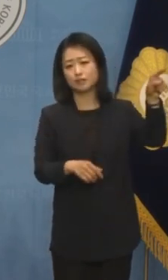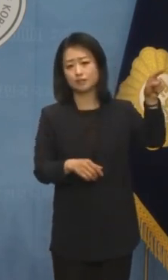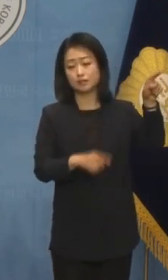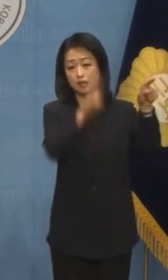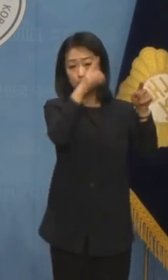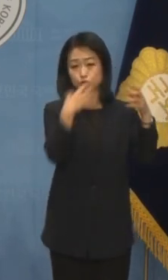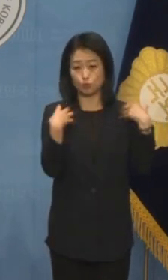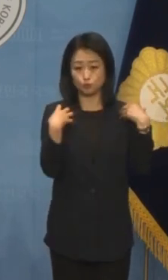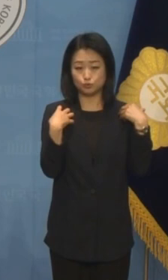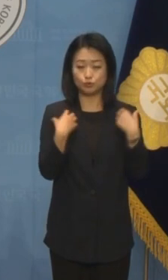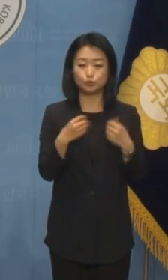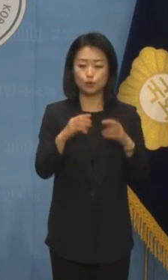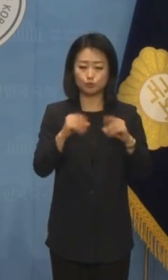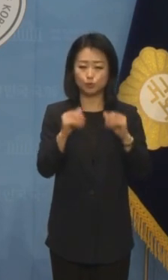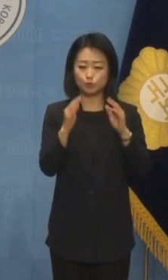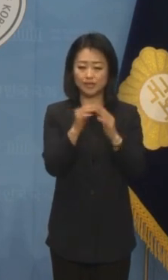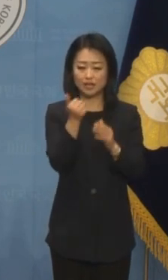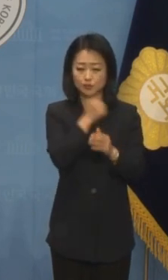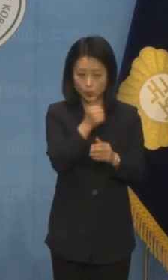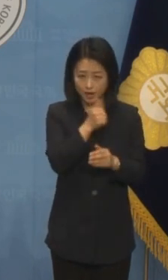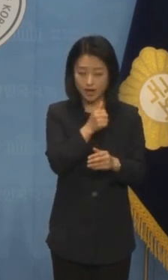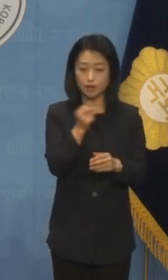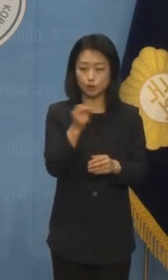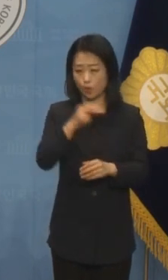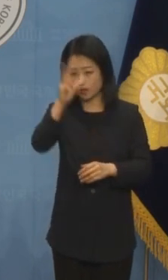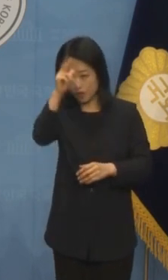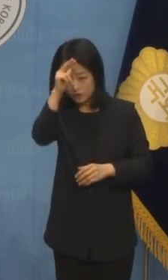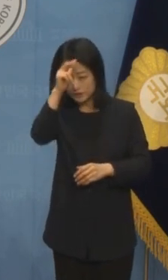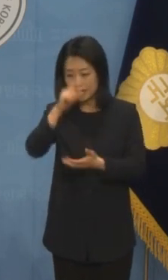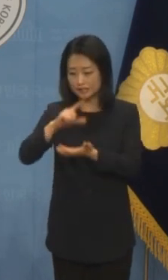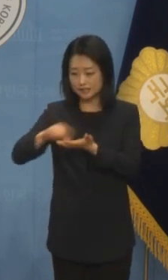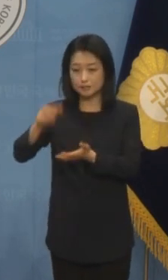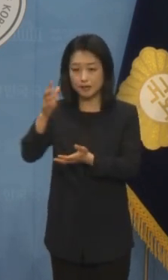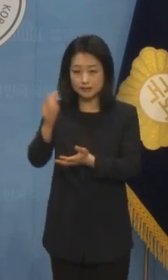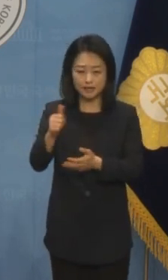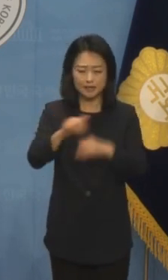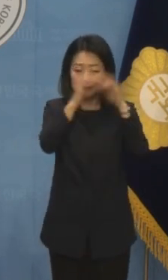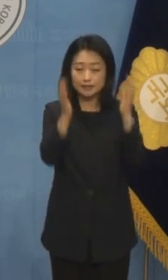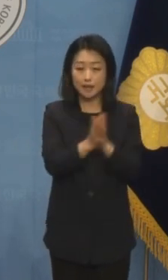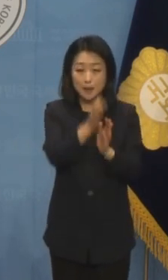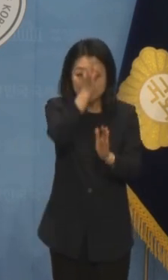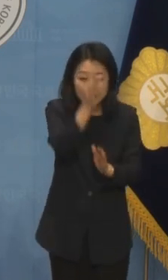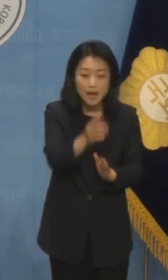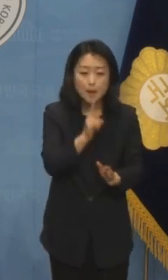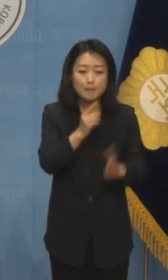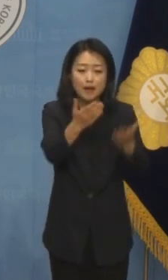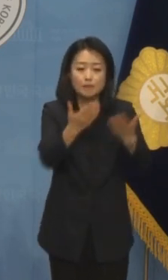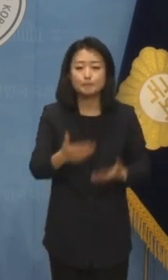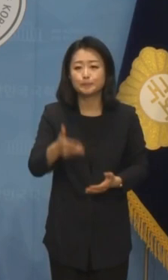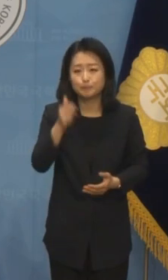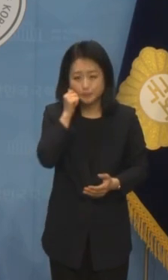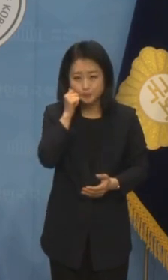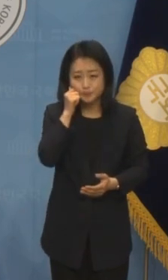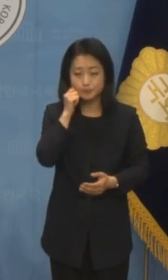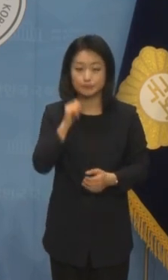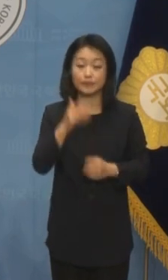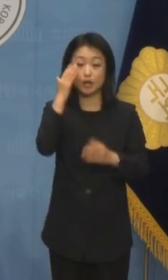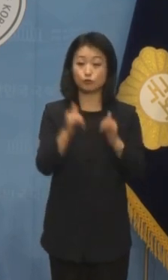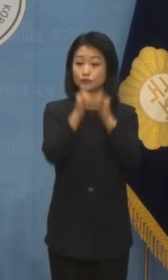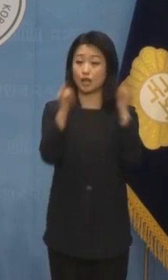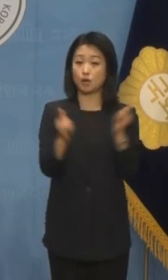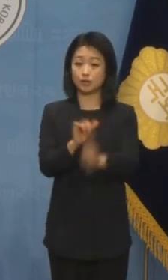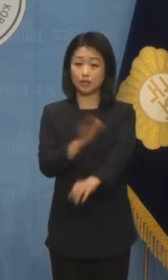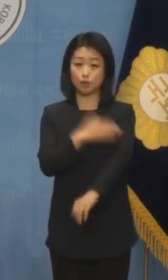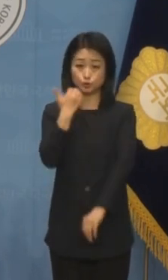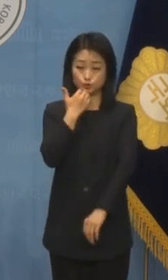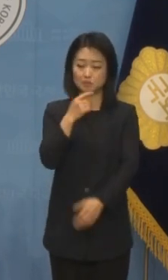정부, 공인중개사, 은행, 지자체, 경찰 그 어디서도 미안하다는 말 한마디 못 듣고 있습니다. 우리 사회는 모든